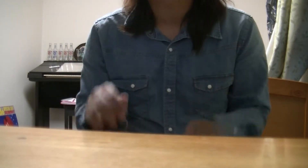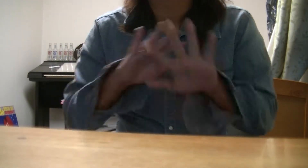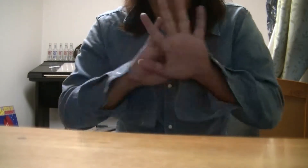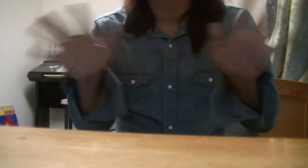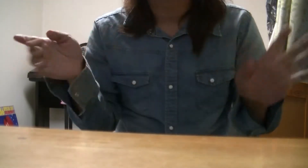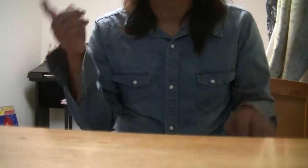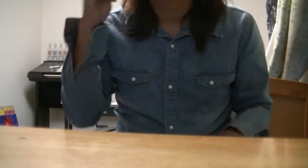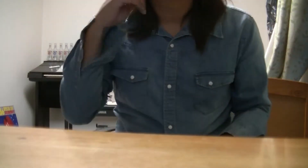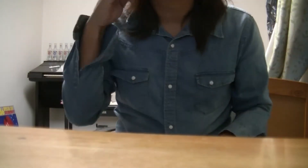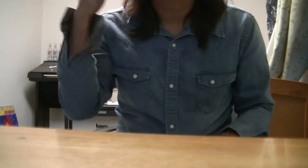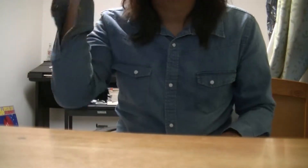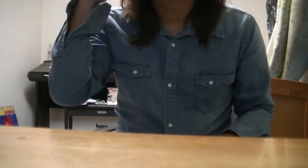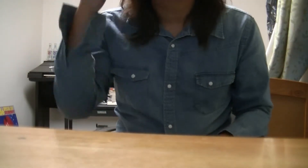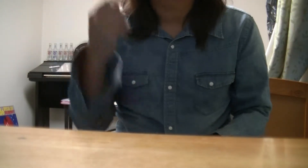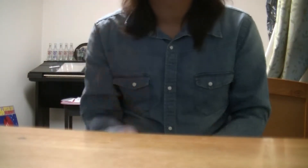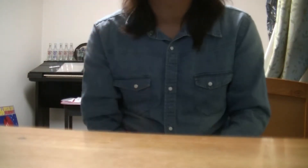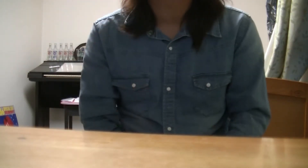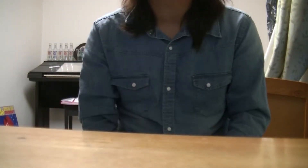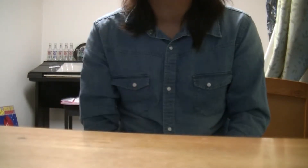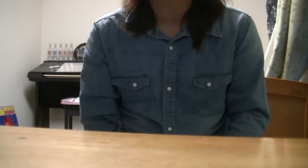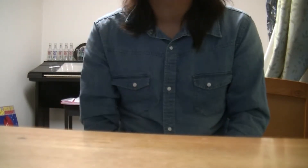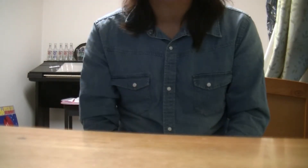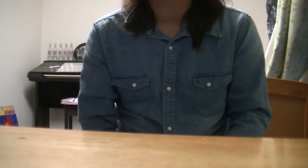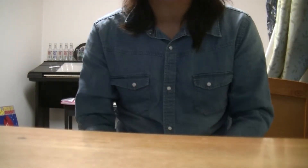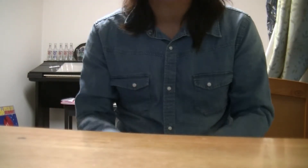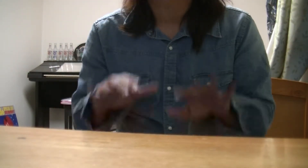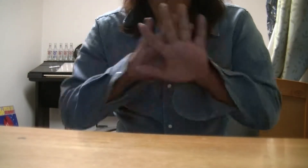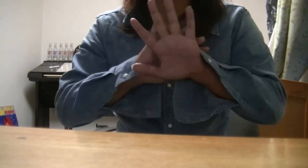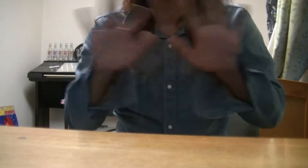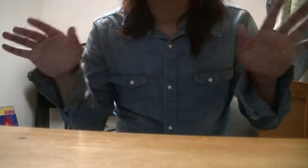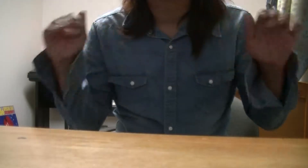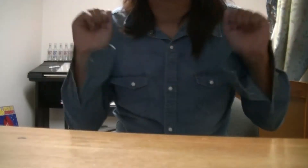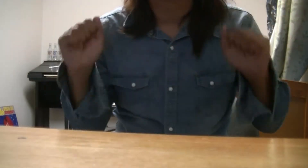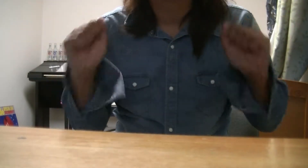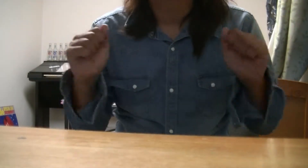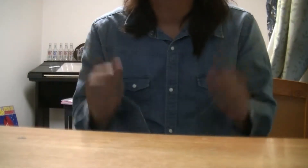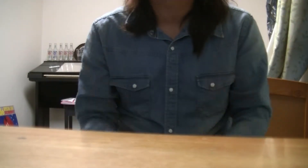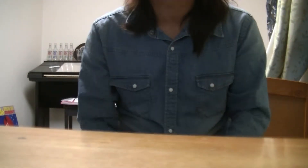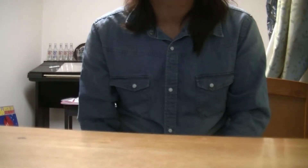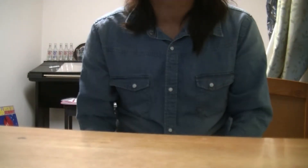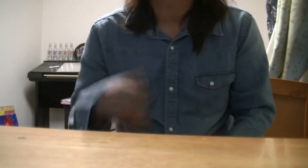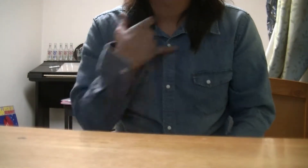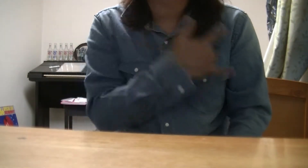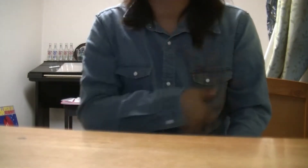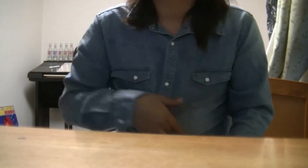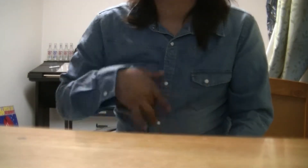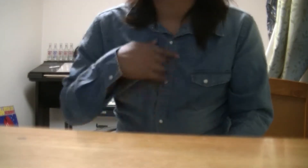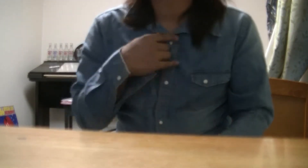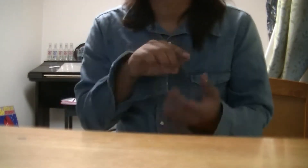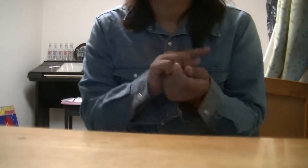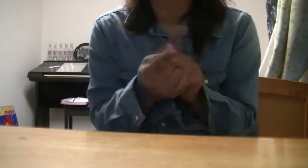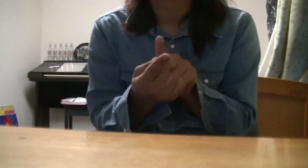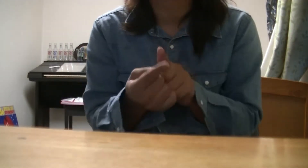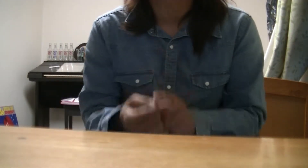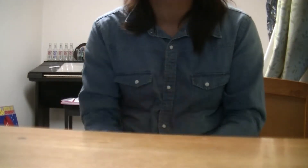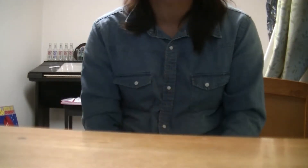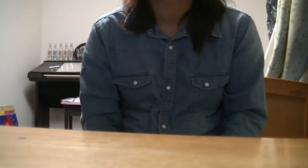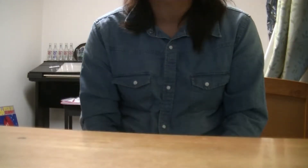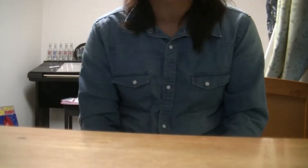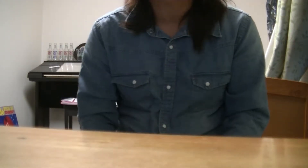からですよ。新しいチャレンジこそが人生の質を変えます。新しいチャレ